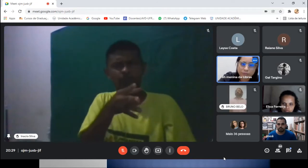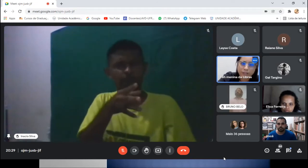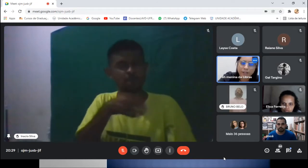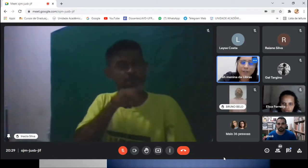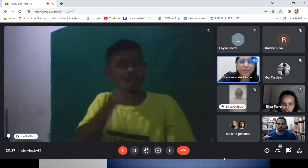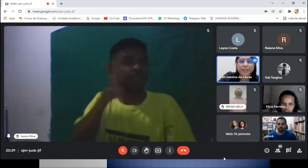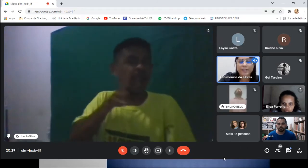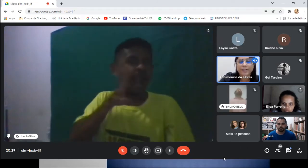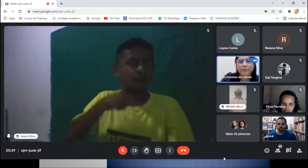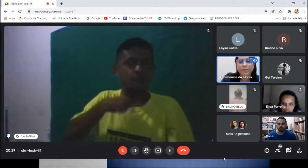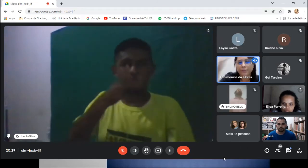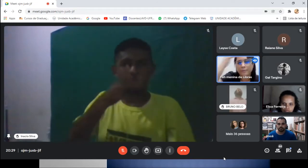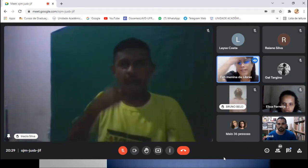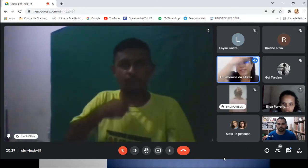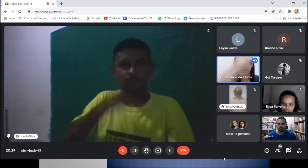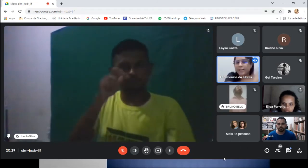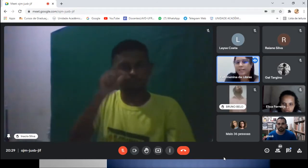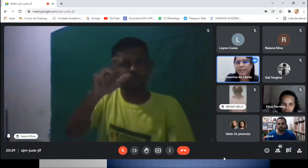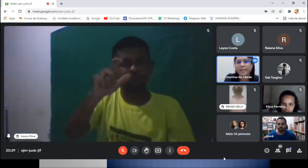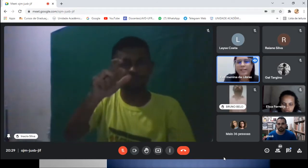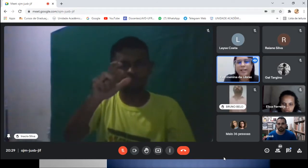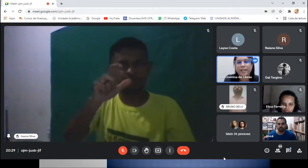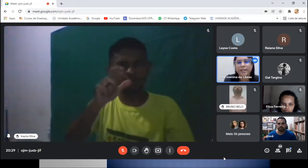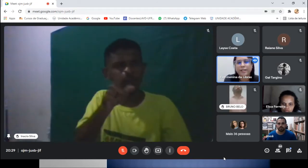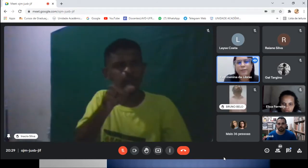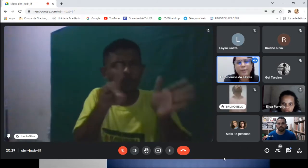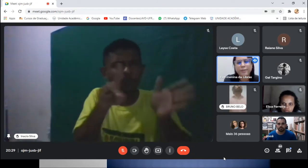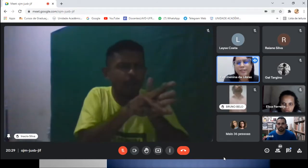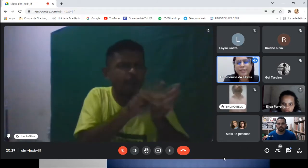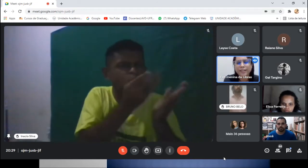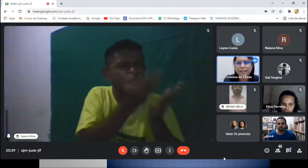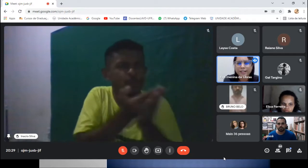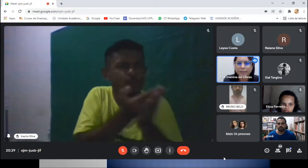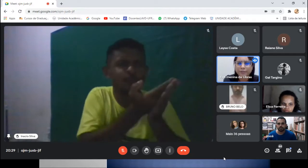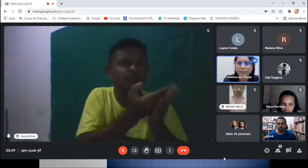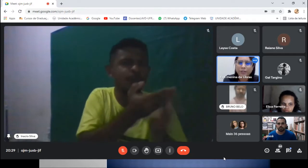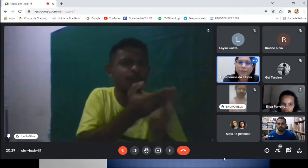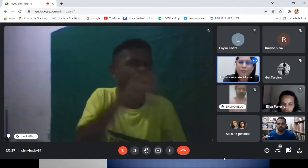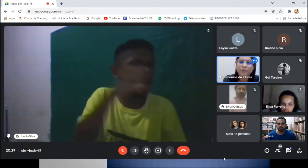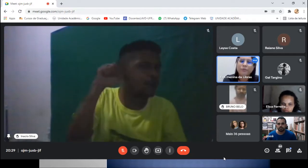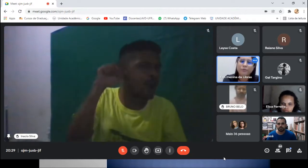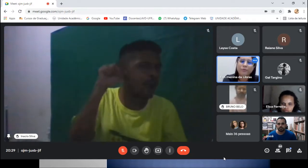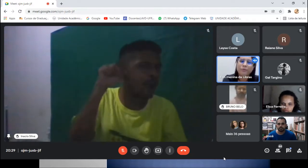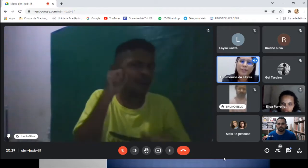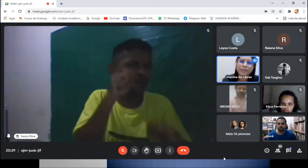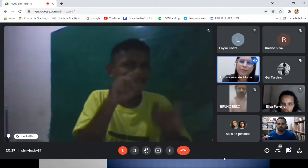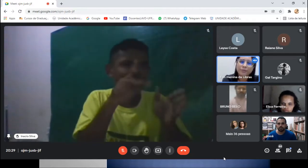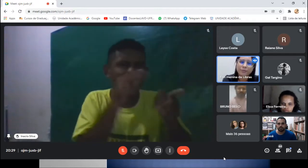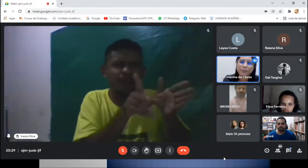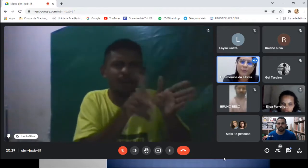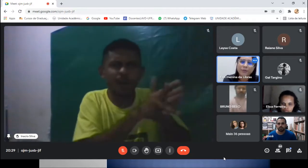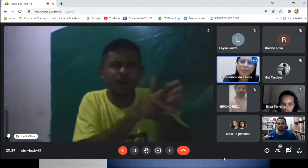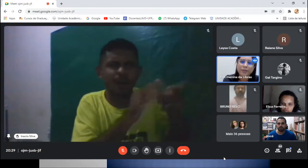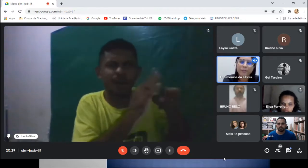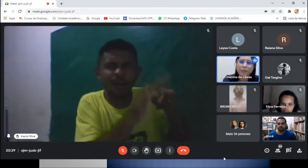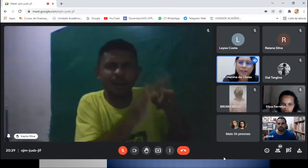Eu achei interessante sua nova pesquisa, eu fiquei bastante interessado com esse estudo, com essa